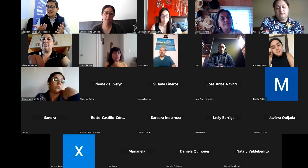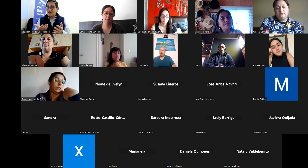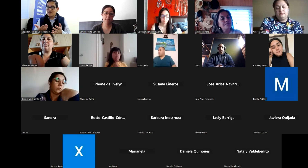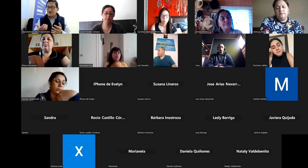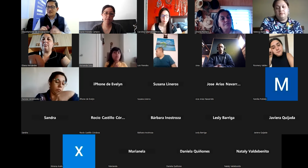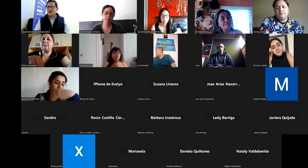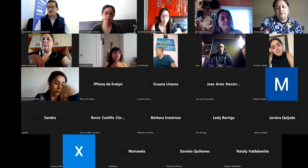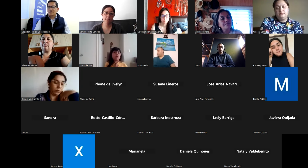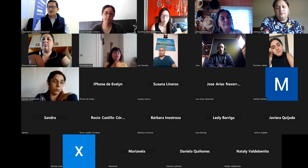igual se entiende fíjense